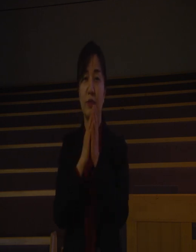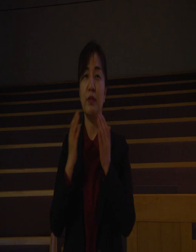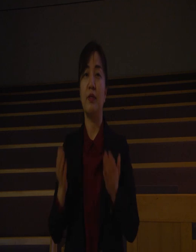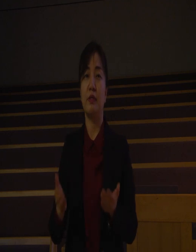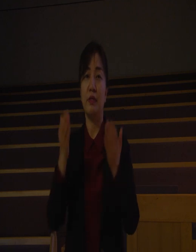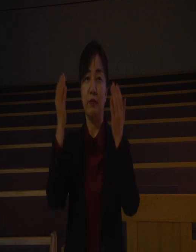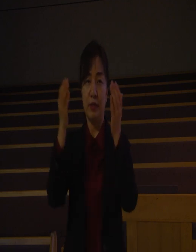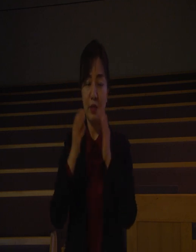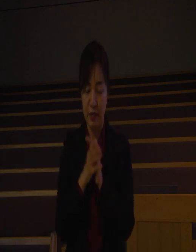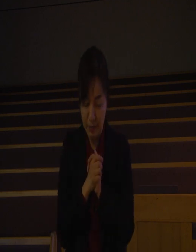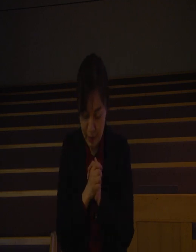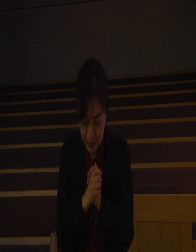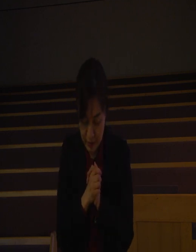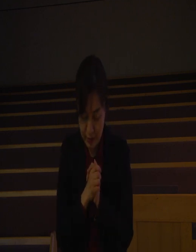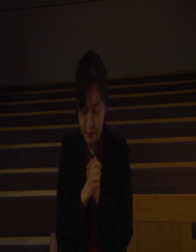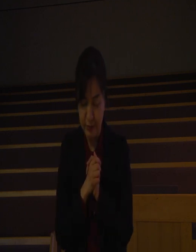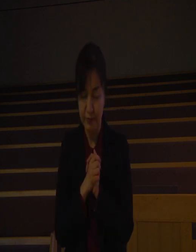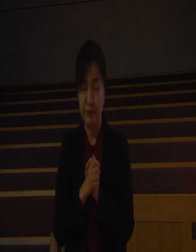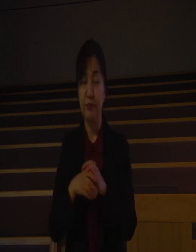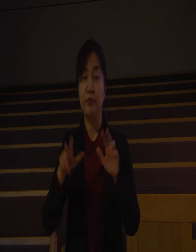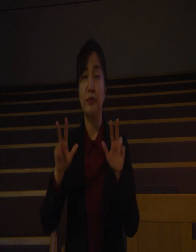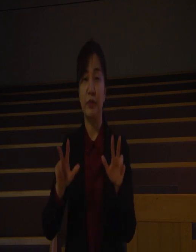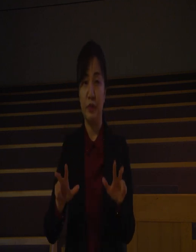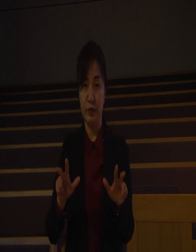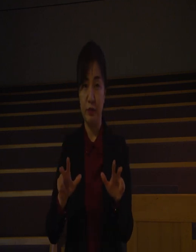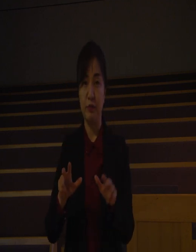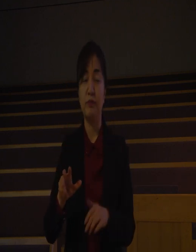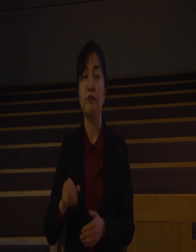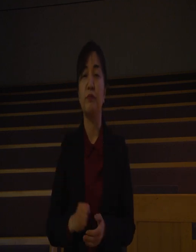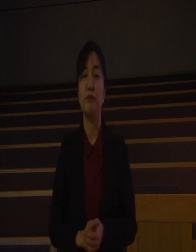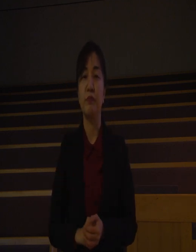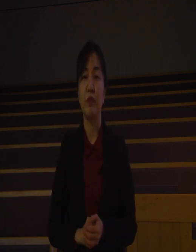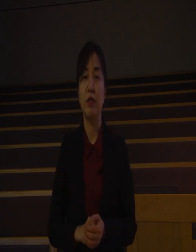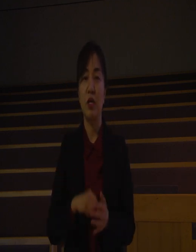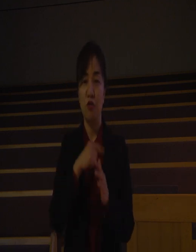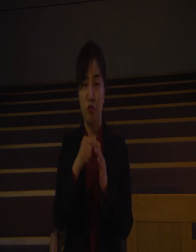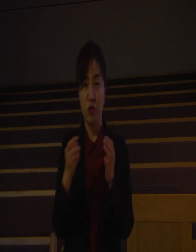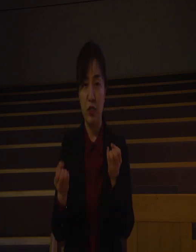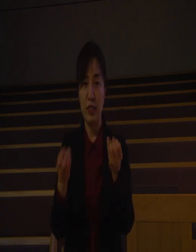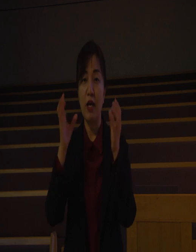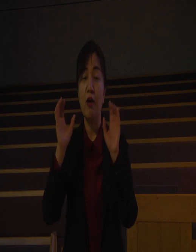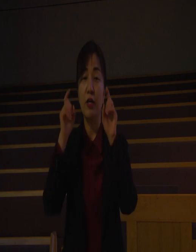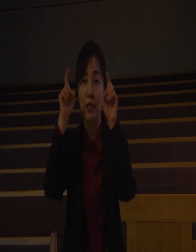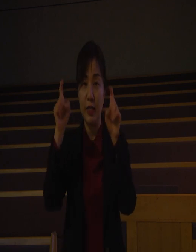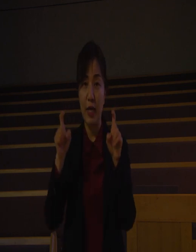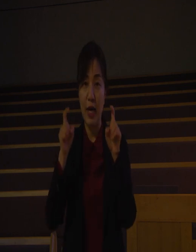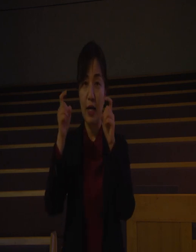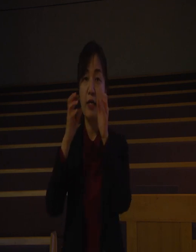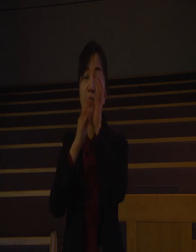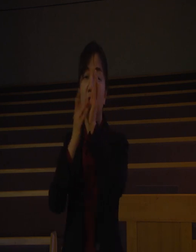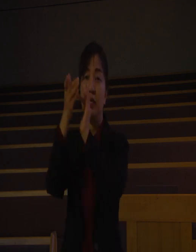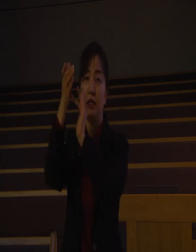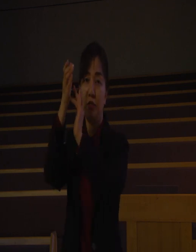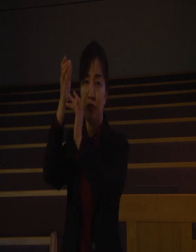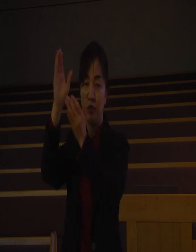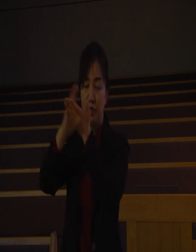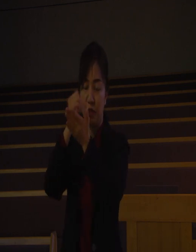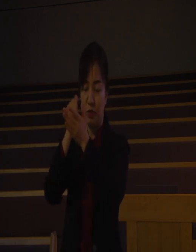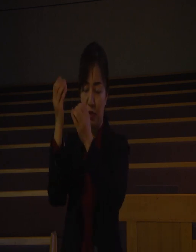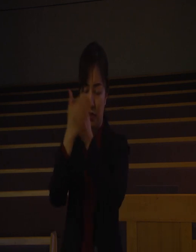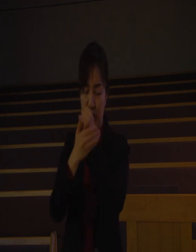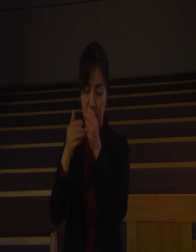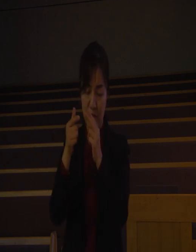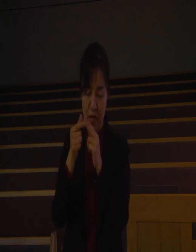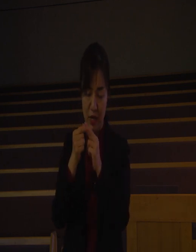이름으로 기도드리옵나이다. 아멘. 지금은 6월절에 어린 양 되신 우리 주 예수 그리스도의